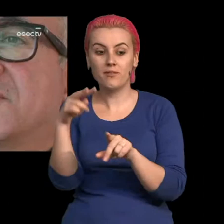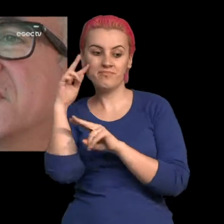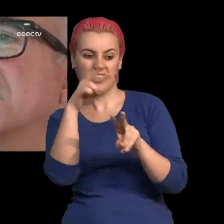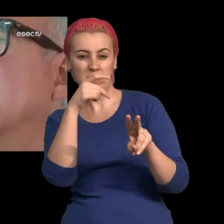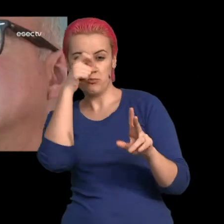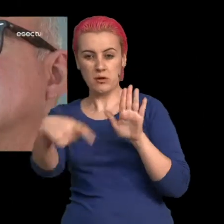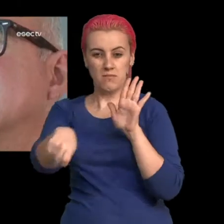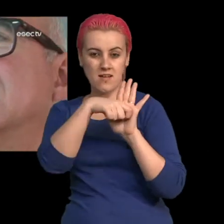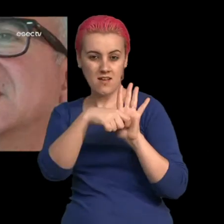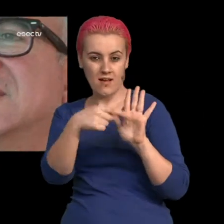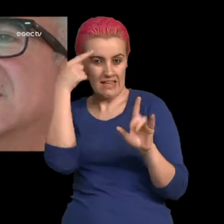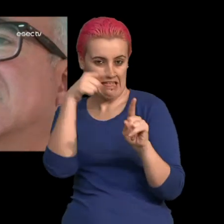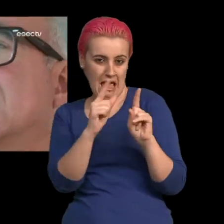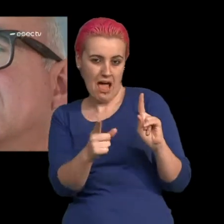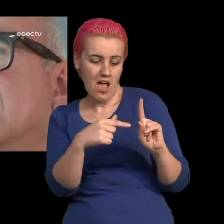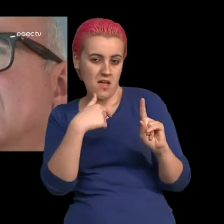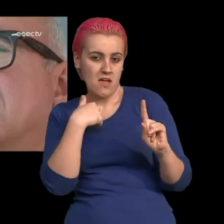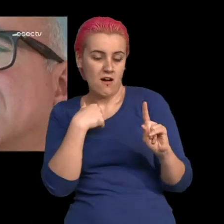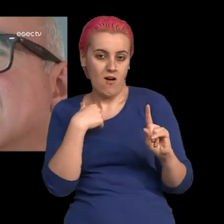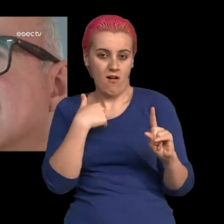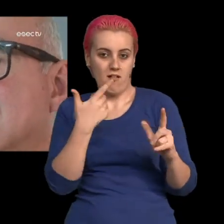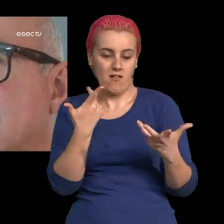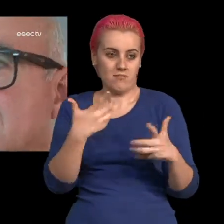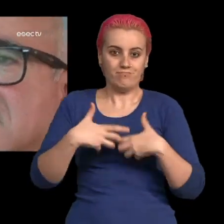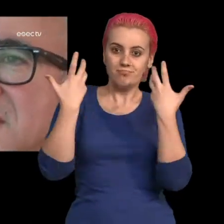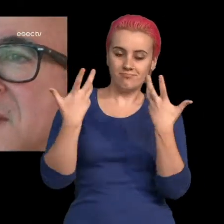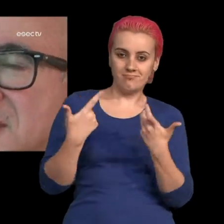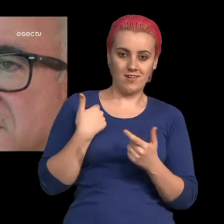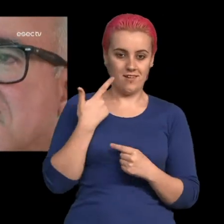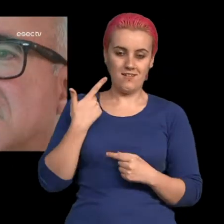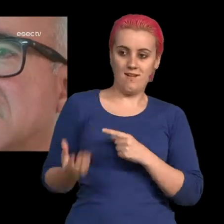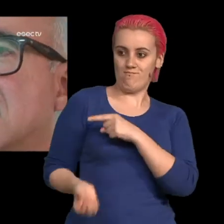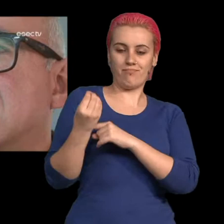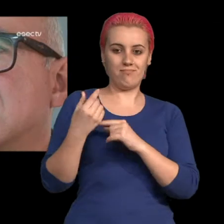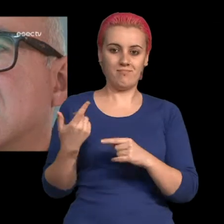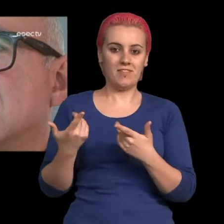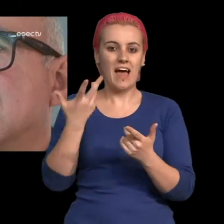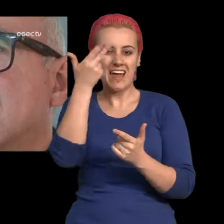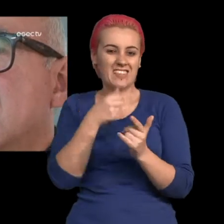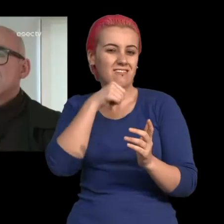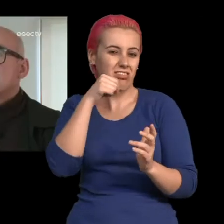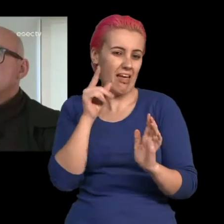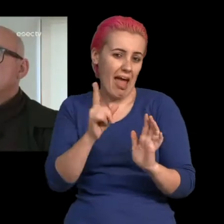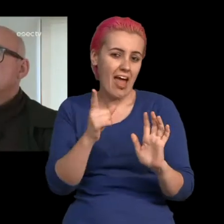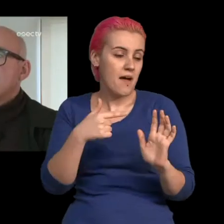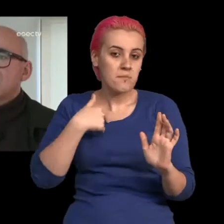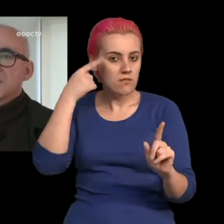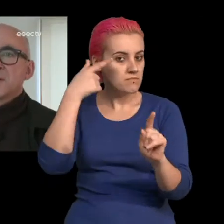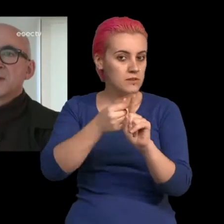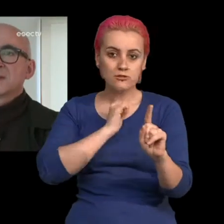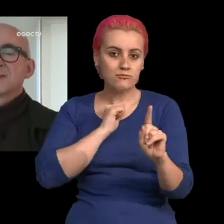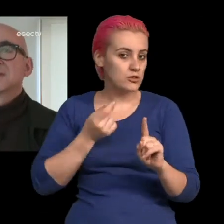considerado um provocador, um irreverente, que é uma coisa normalmente que as pessoas gostam que os artistas sejam. Mas não